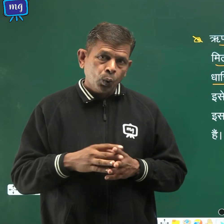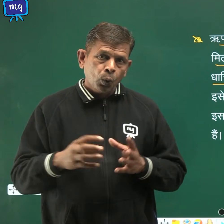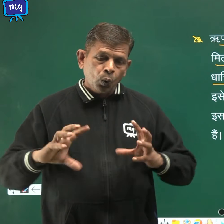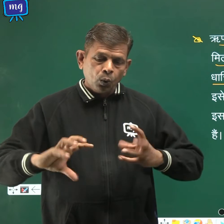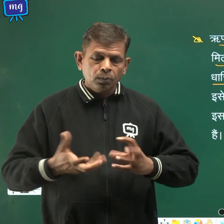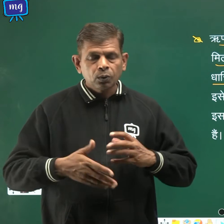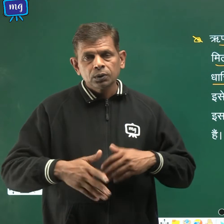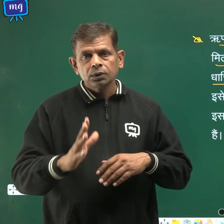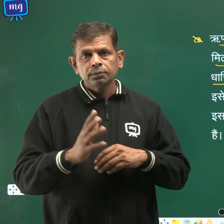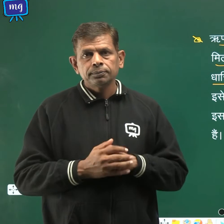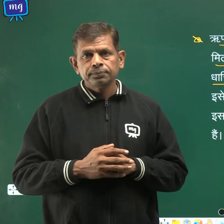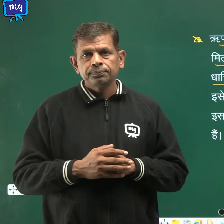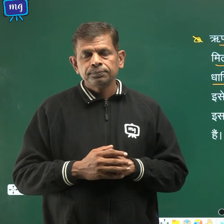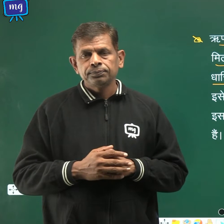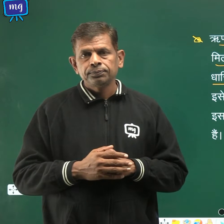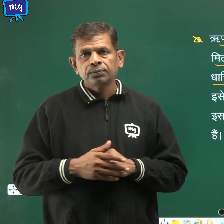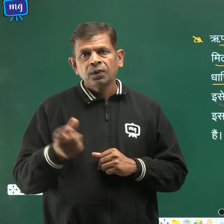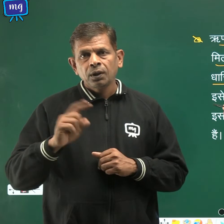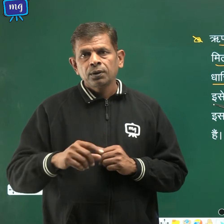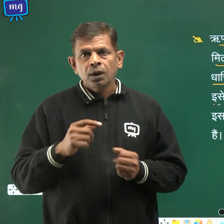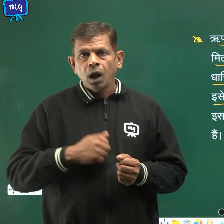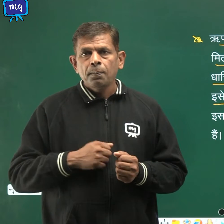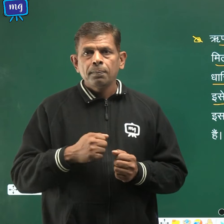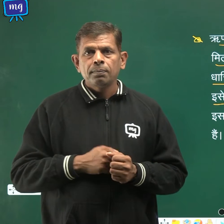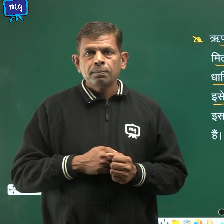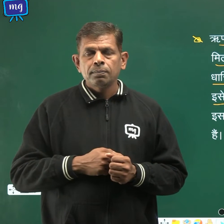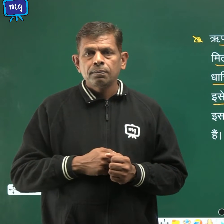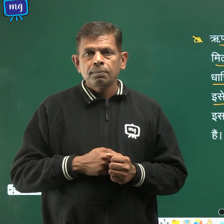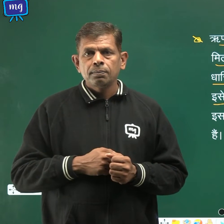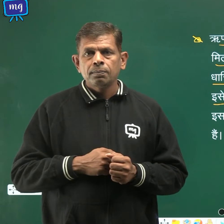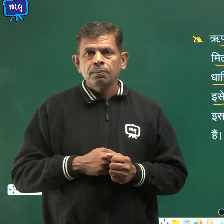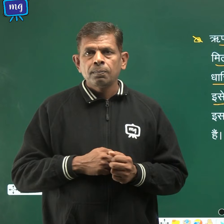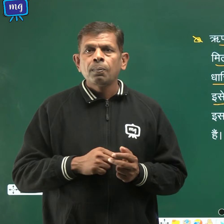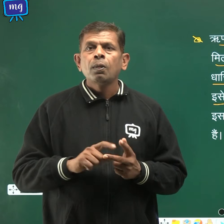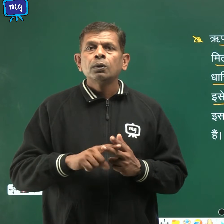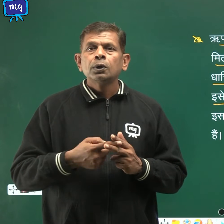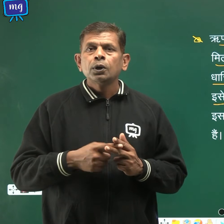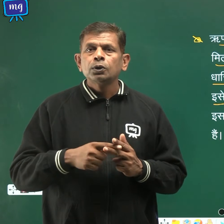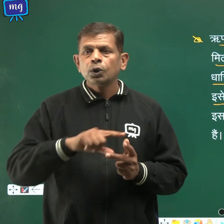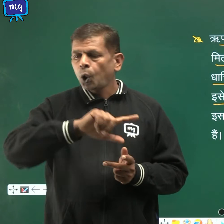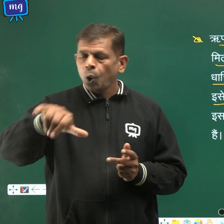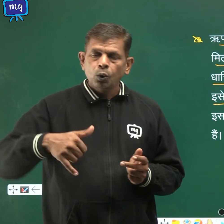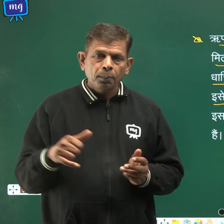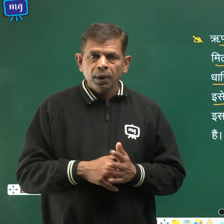उत्पन्न होती है। इसे हम तड़ित के रूप में